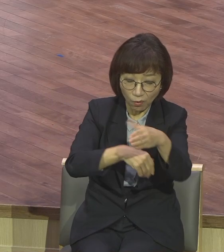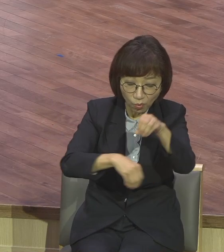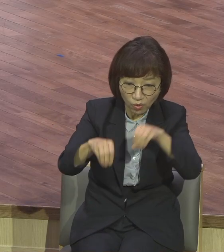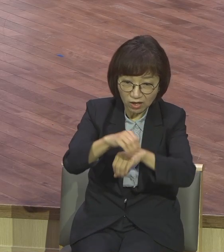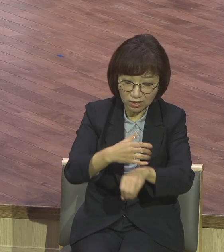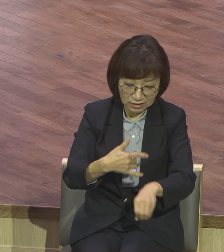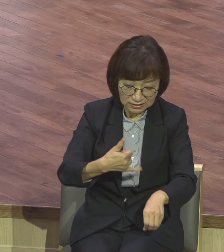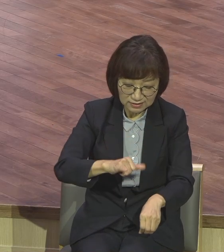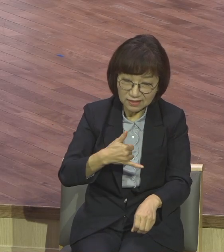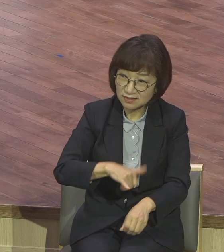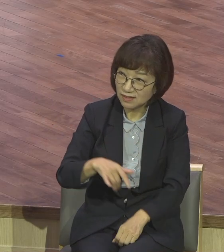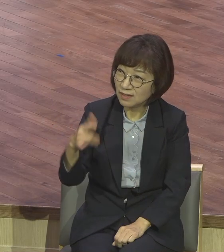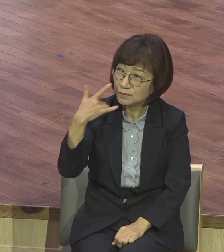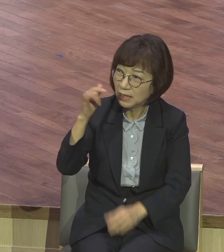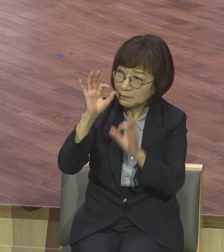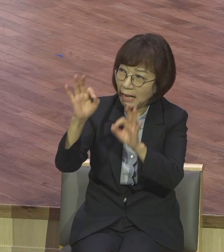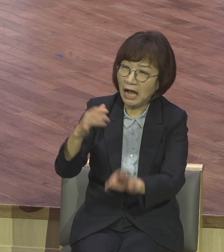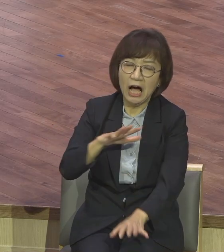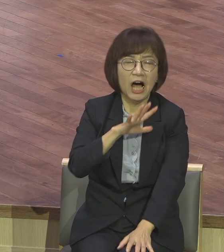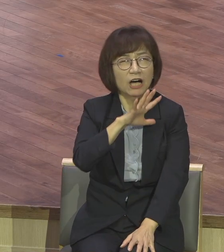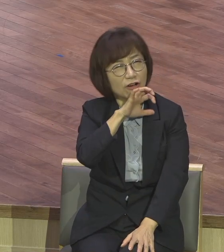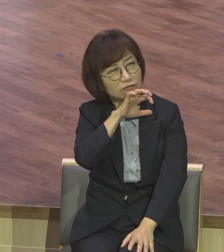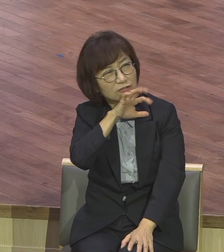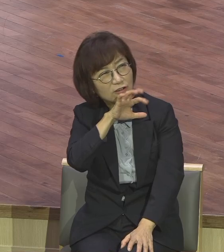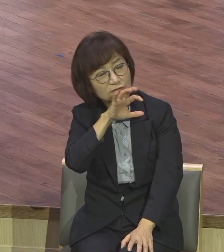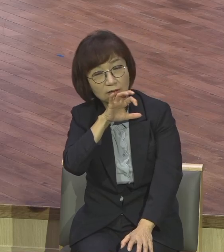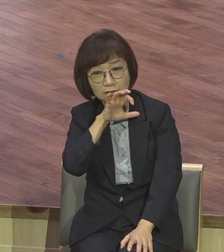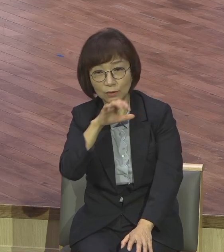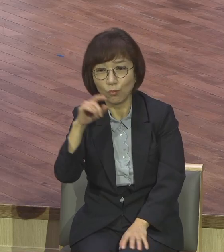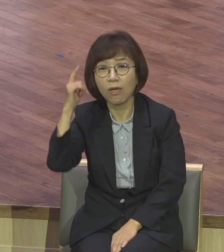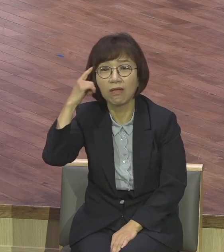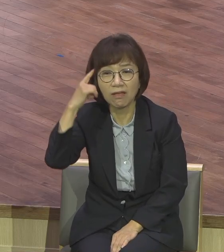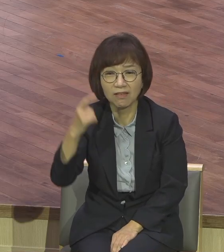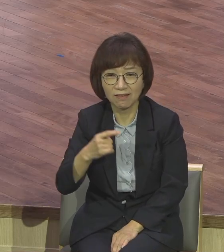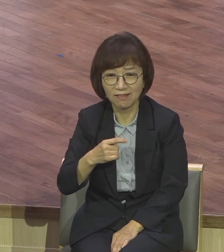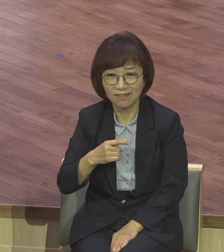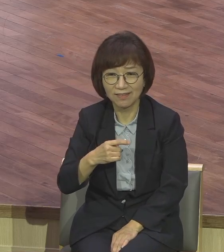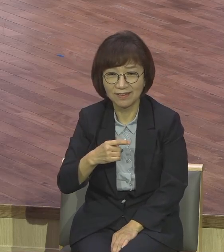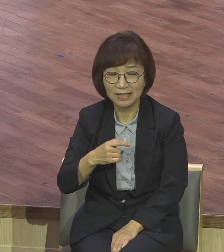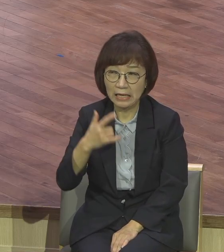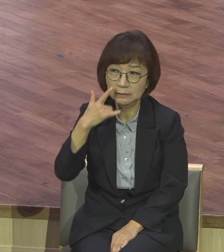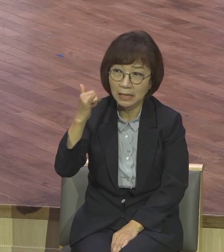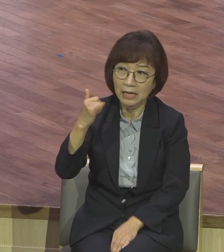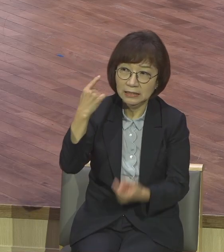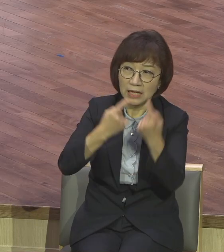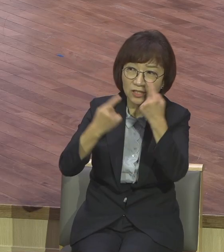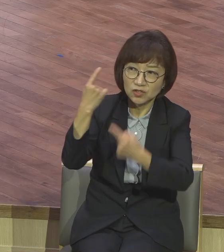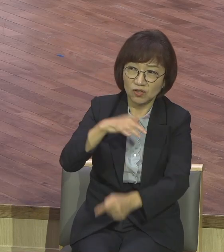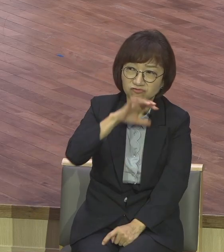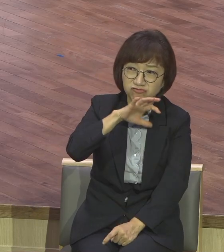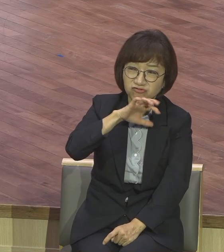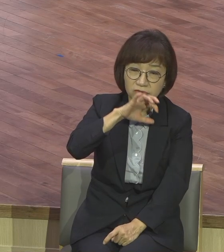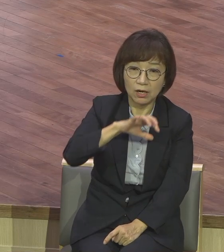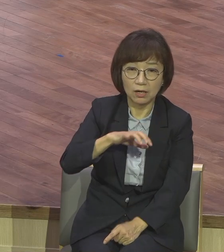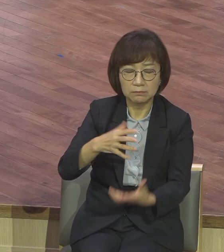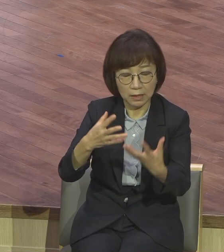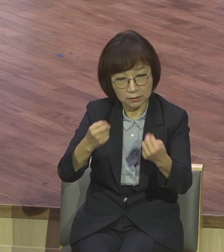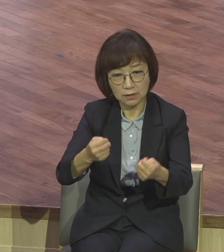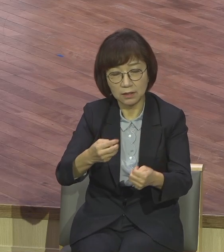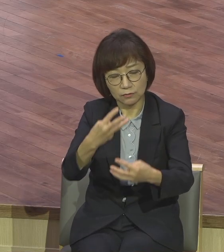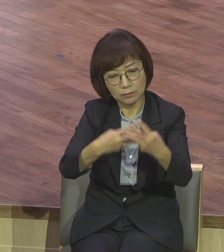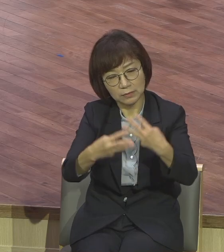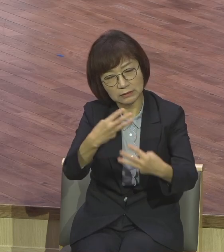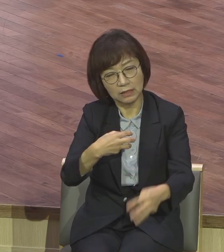불평불만이 그래 많습니까? 웬 그리 많은지 몰라. 렘넌트들이 부모에 대한 상처가 이런